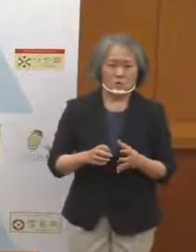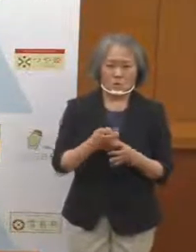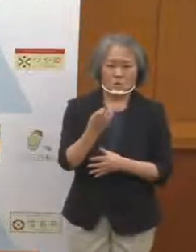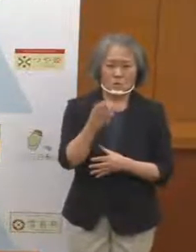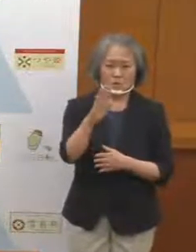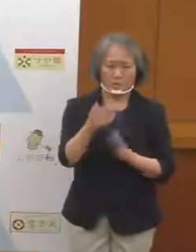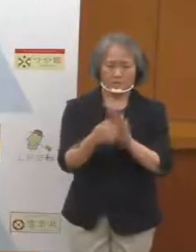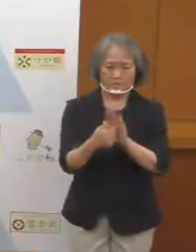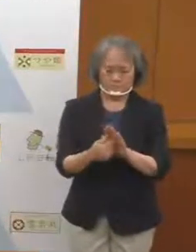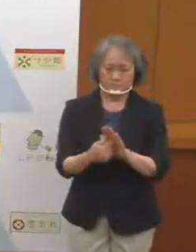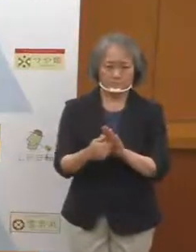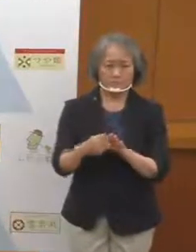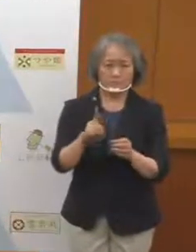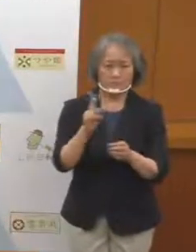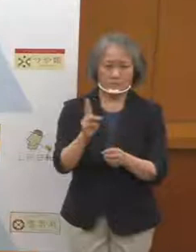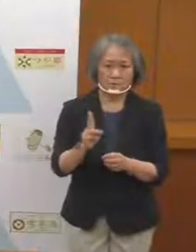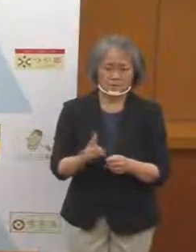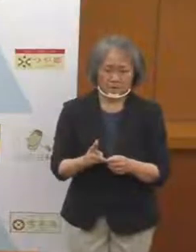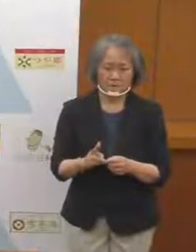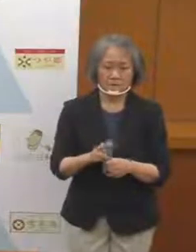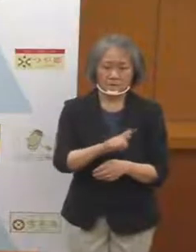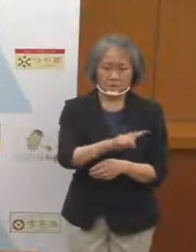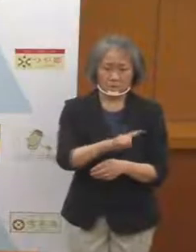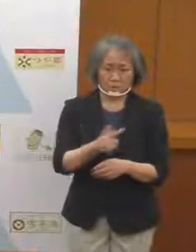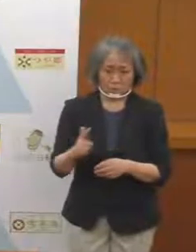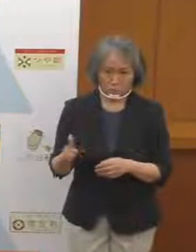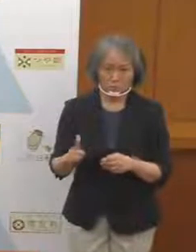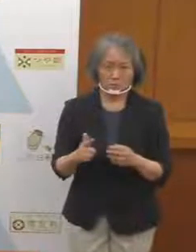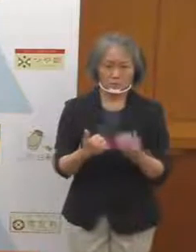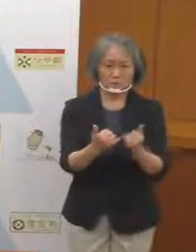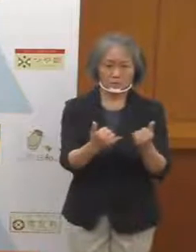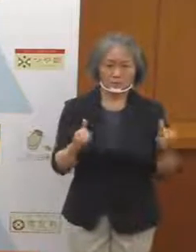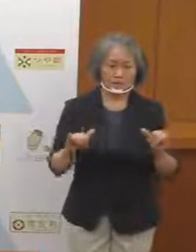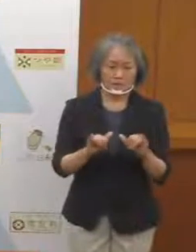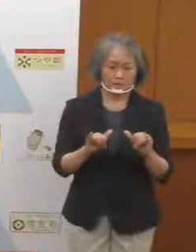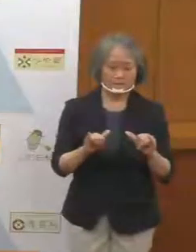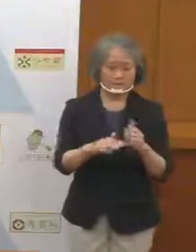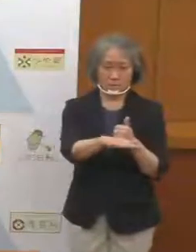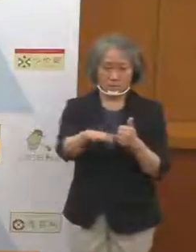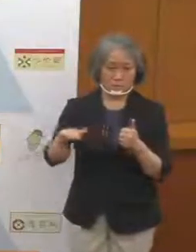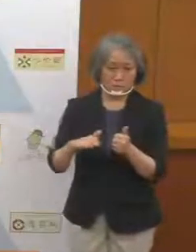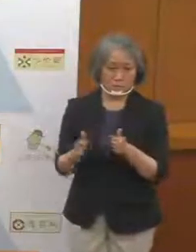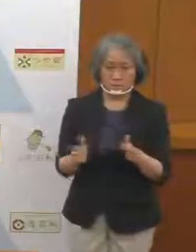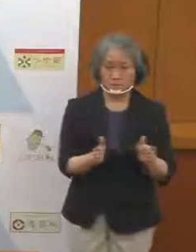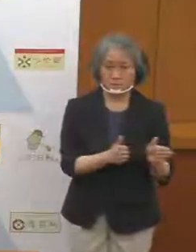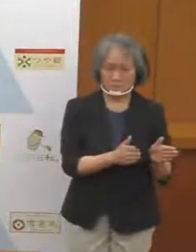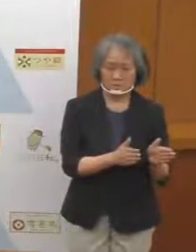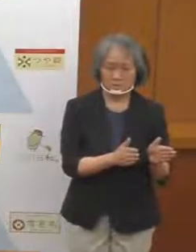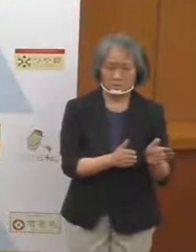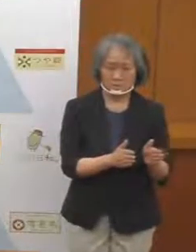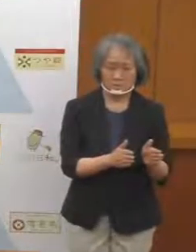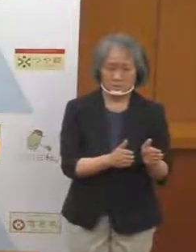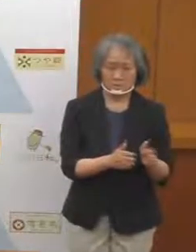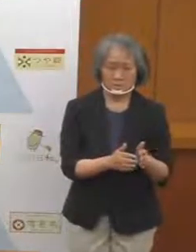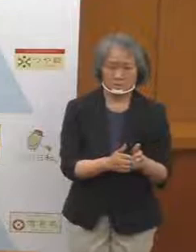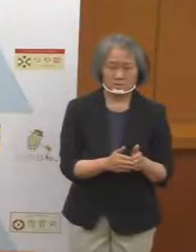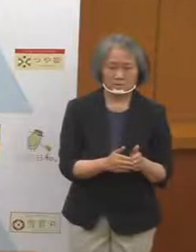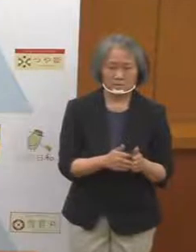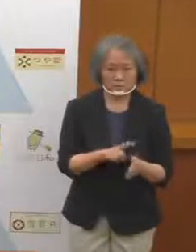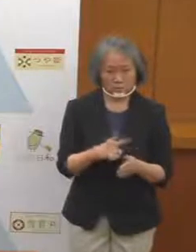ようなよ様々なその社会運気を整備ということですね